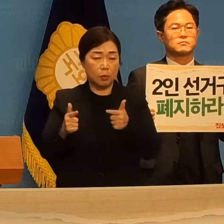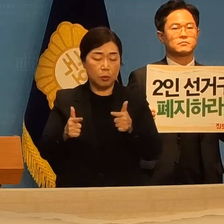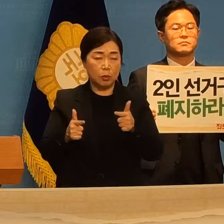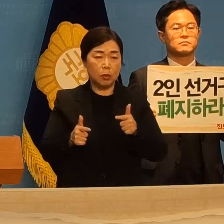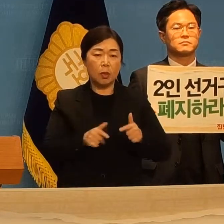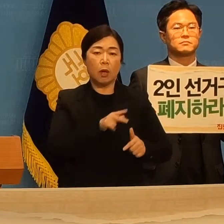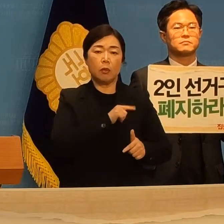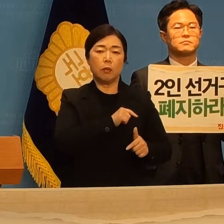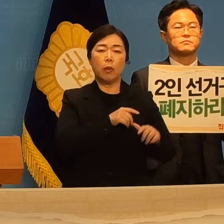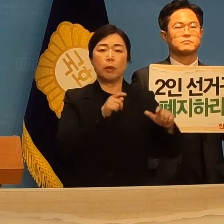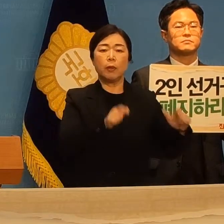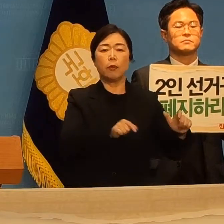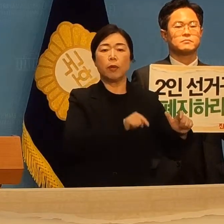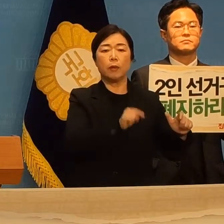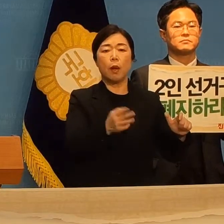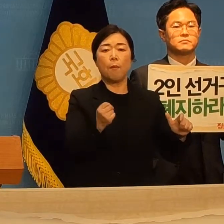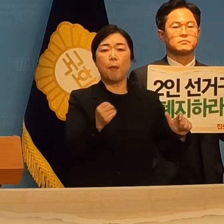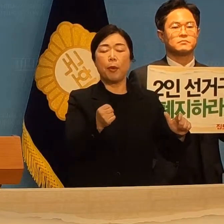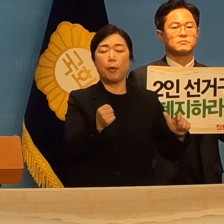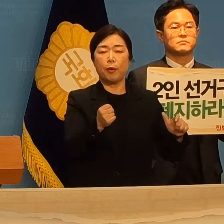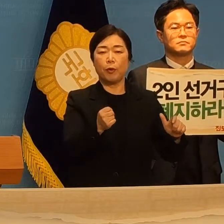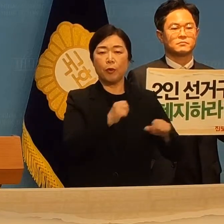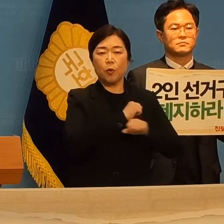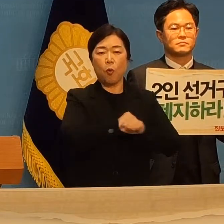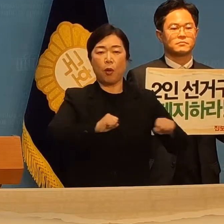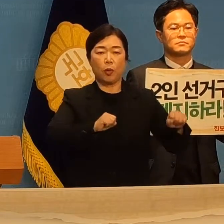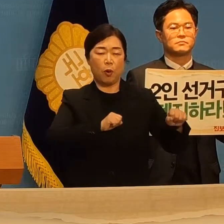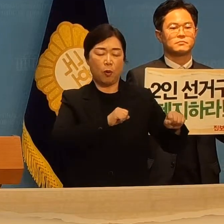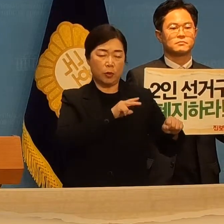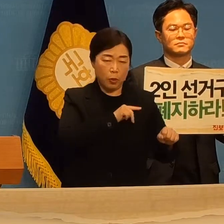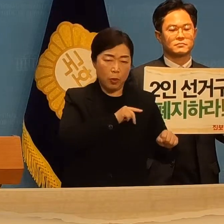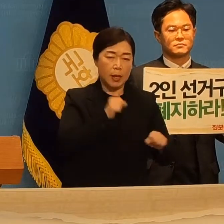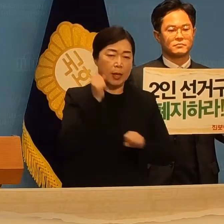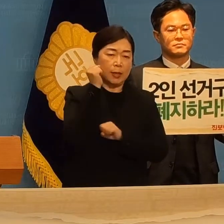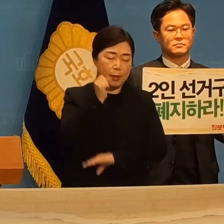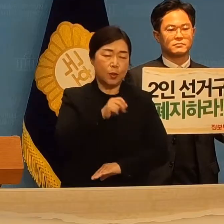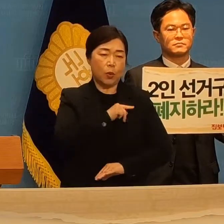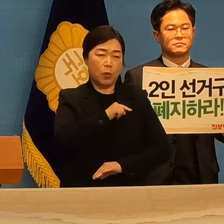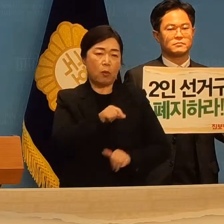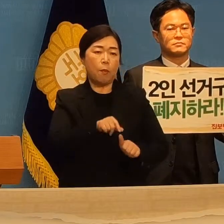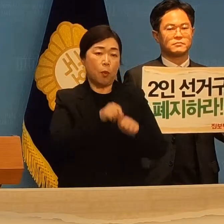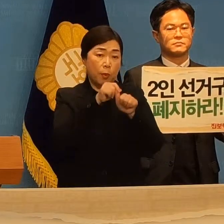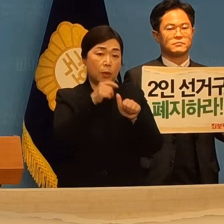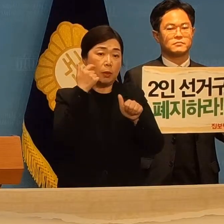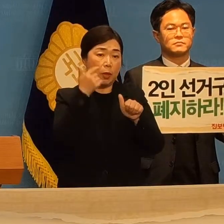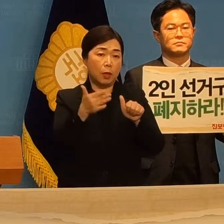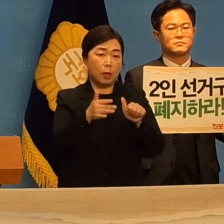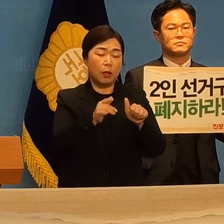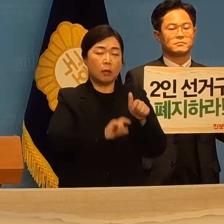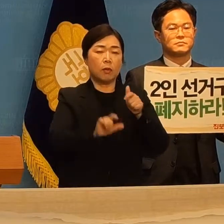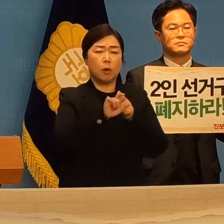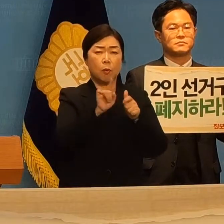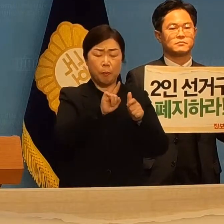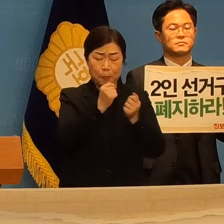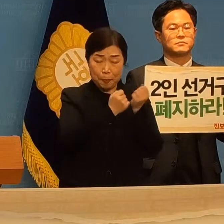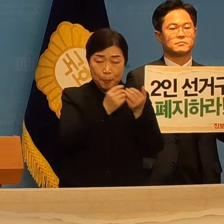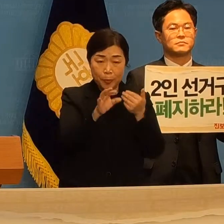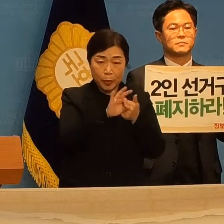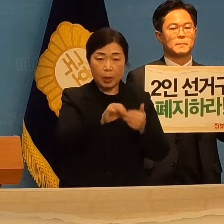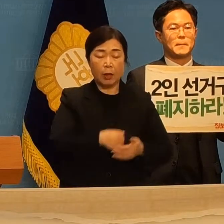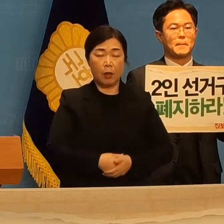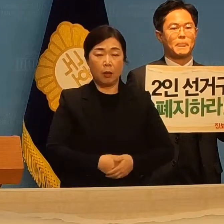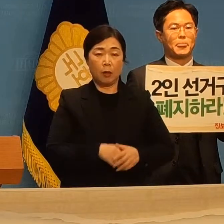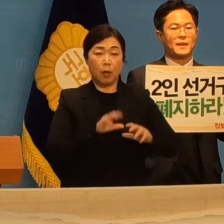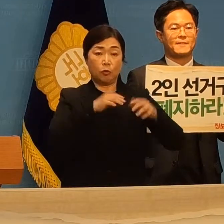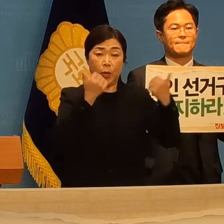국회의원 선거구에 몇 명의 광역의원과 기초의원을 배치할 것인지, 더 쉽게 이야기하면 한